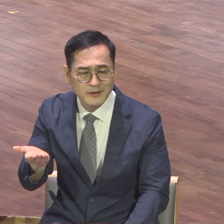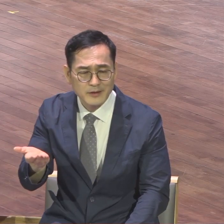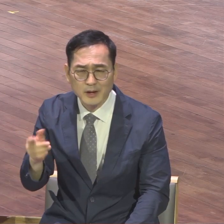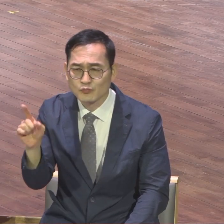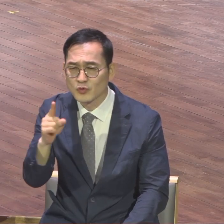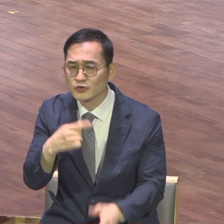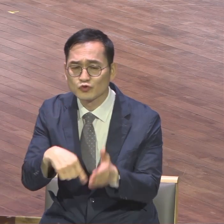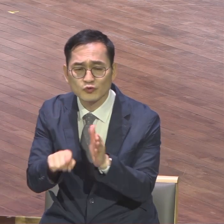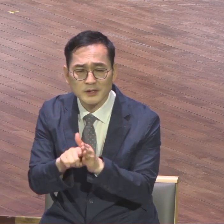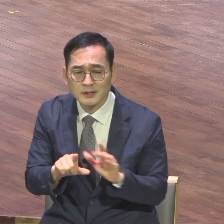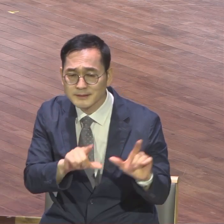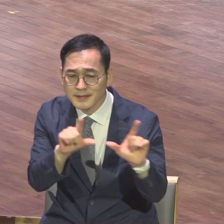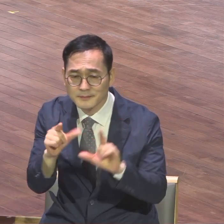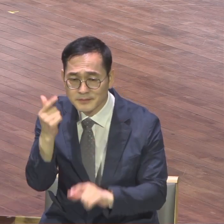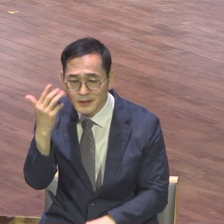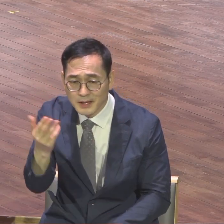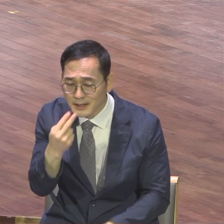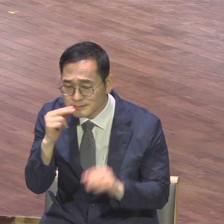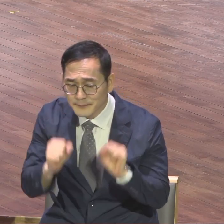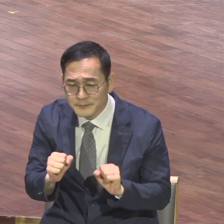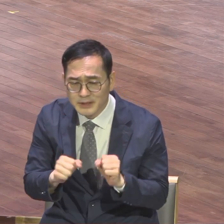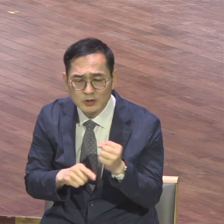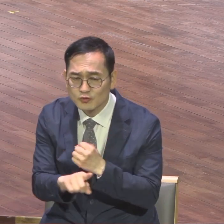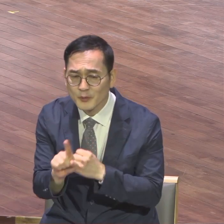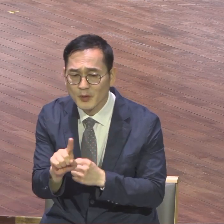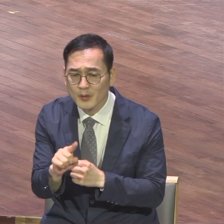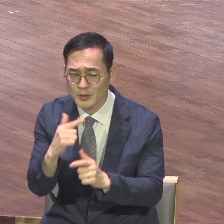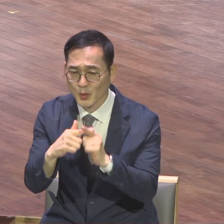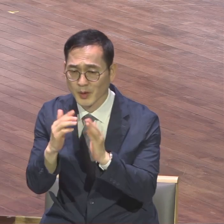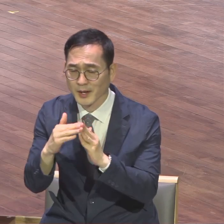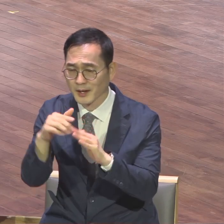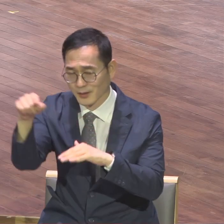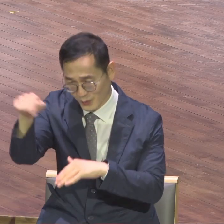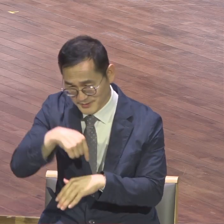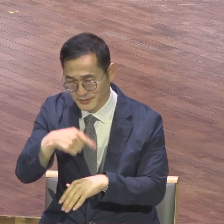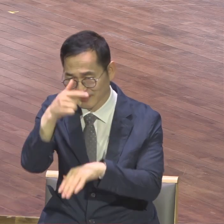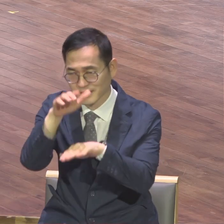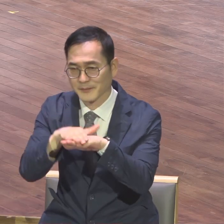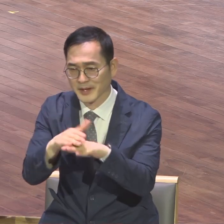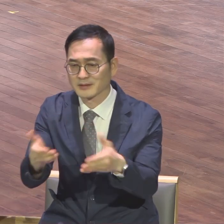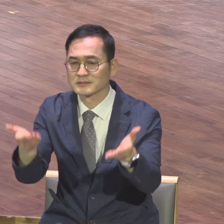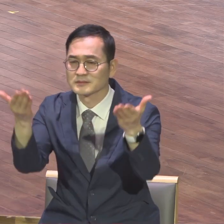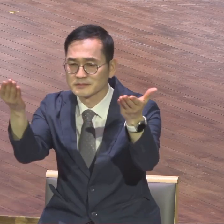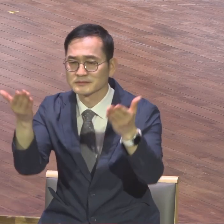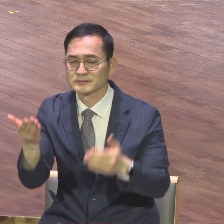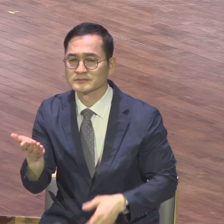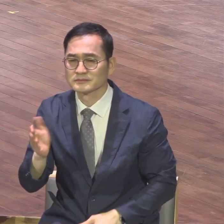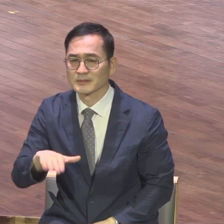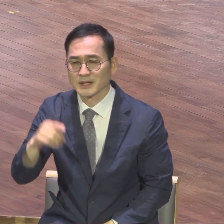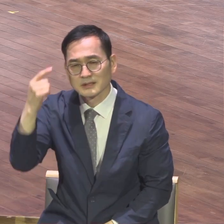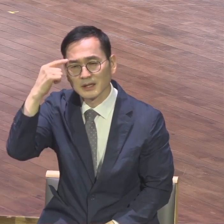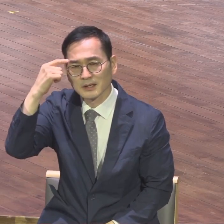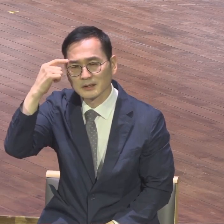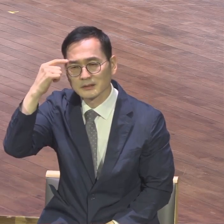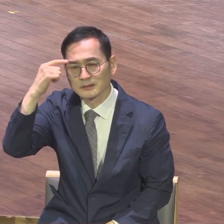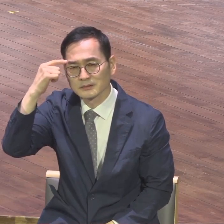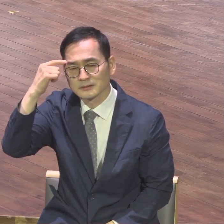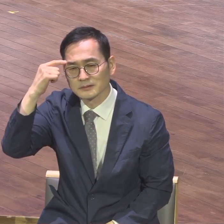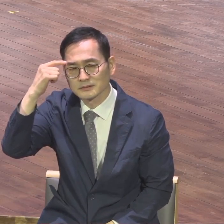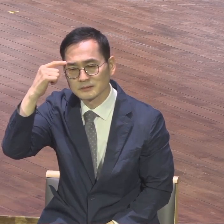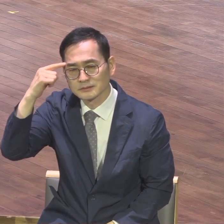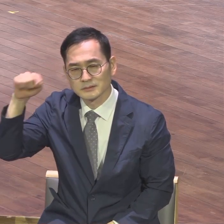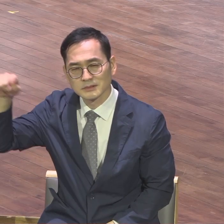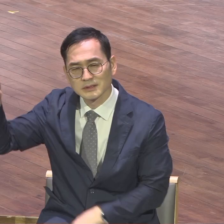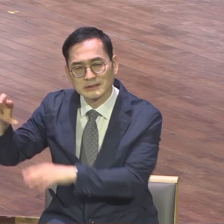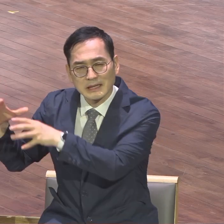무엇을 위해 살아가고 있습니까? 교회를 나와 예배 드린다고 앉아있으면서도 생각은 전부 다 장세기 3장